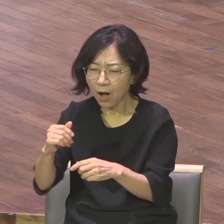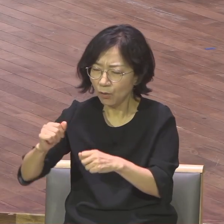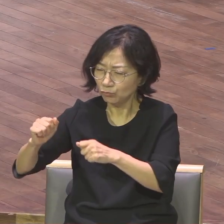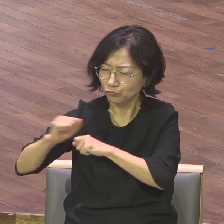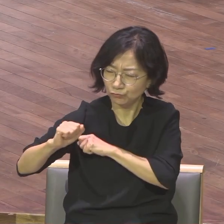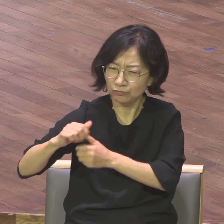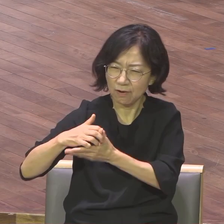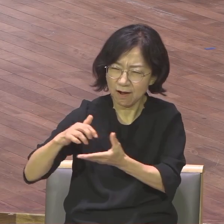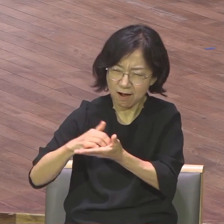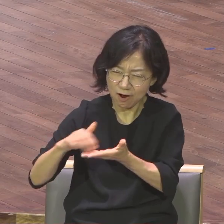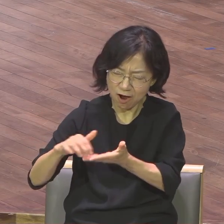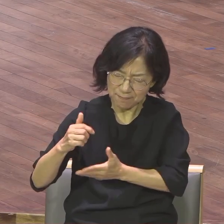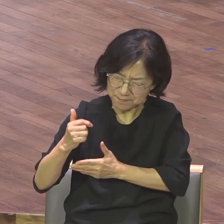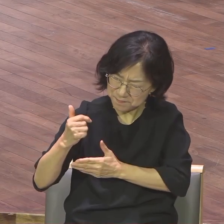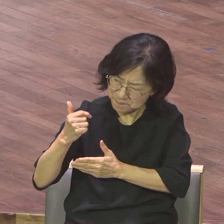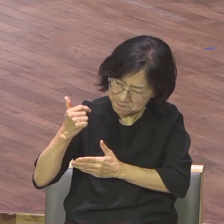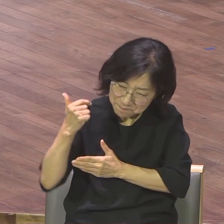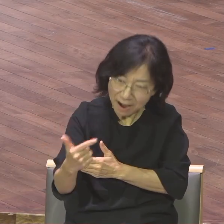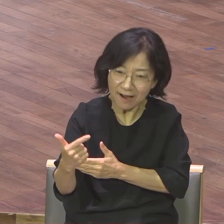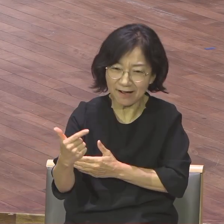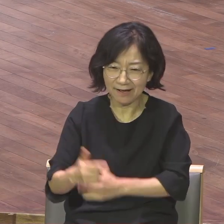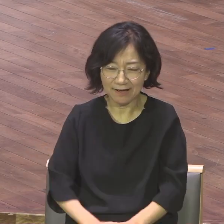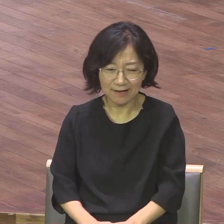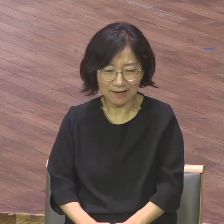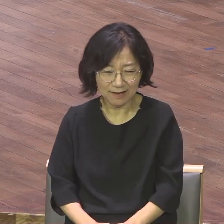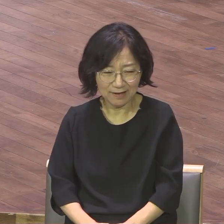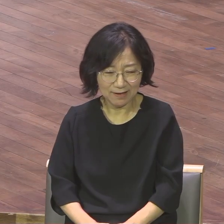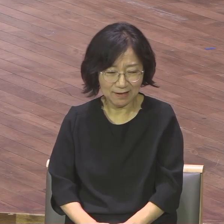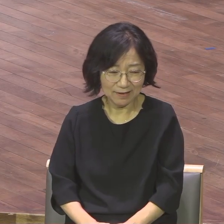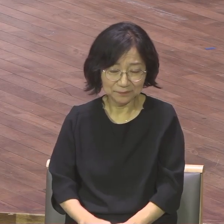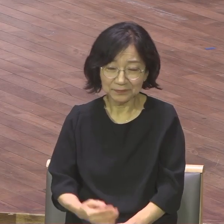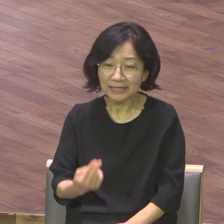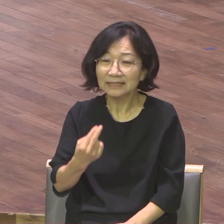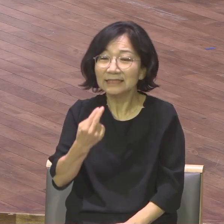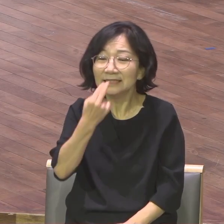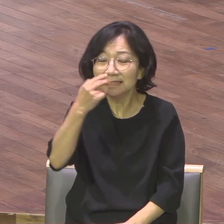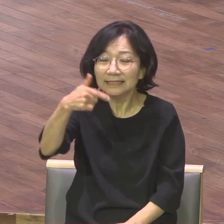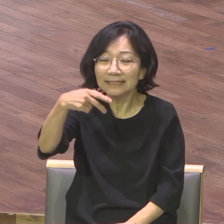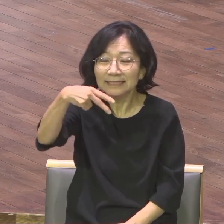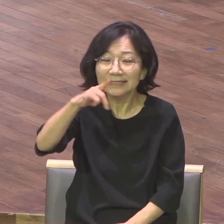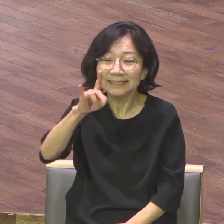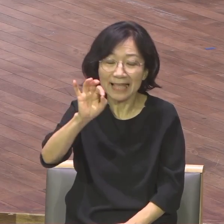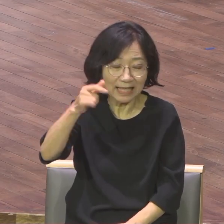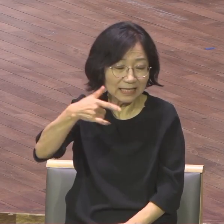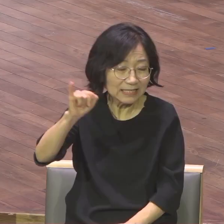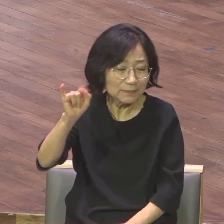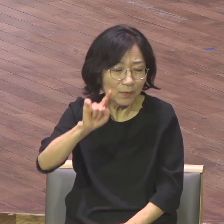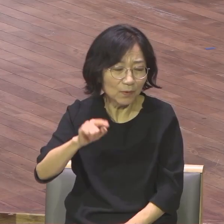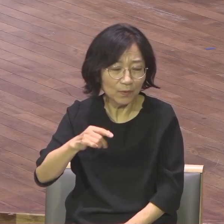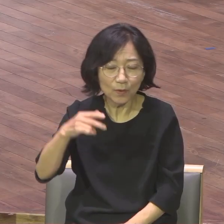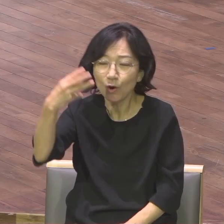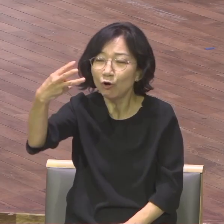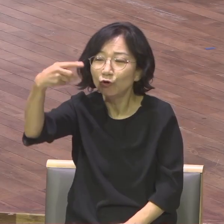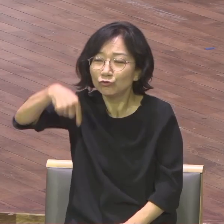생기란 말은요 히브리 말로 루아흐입니다. 루아흐가 뭐냐? 생기, 생명을